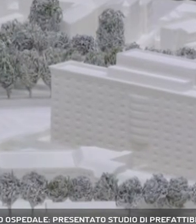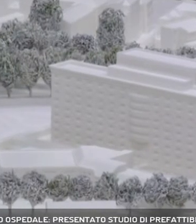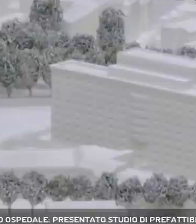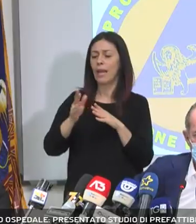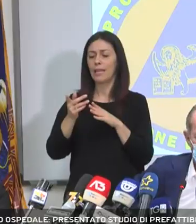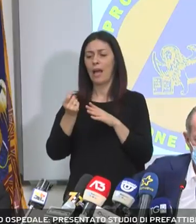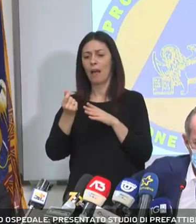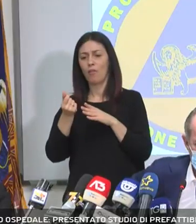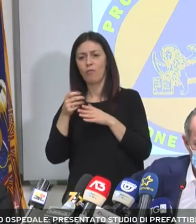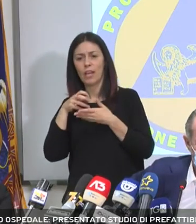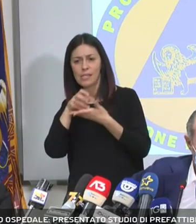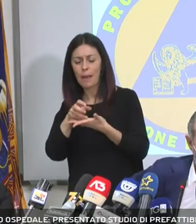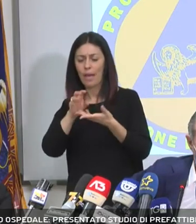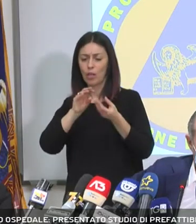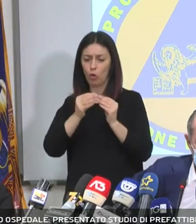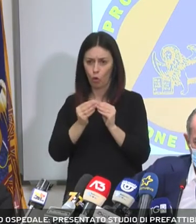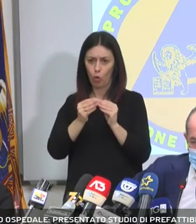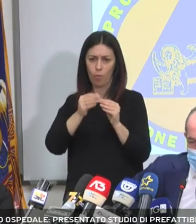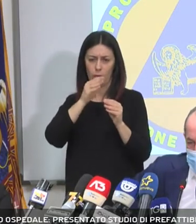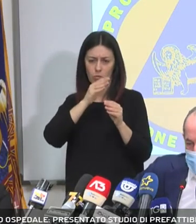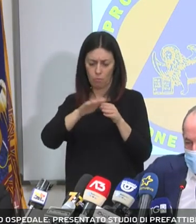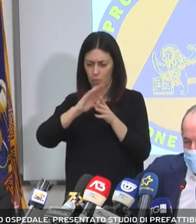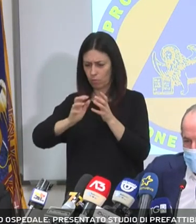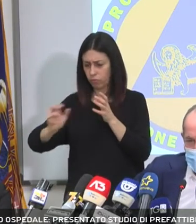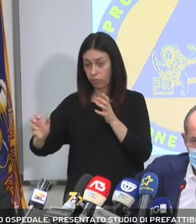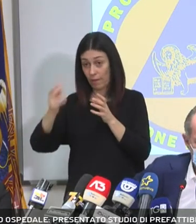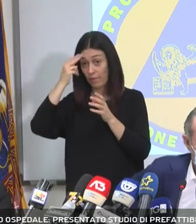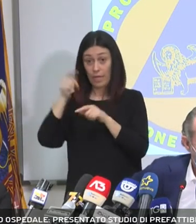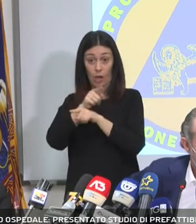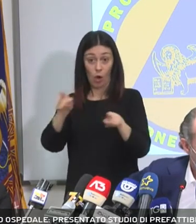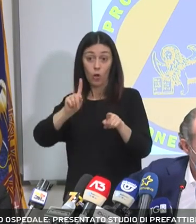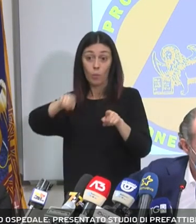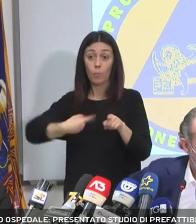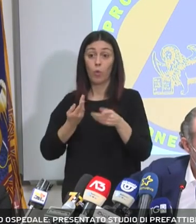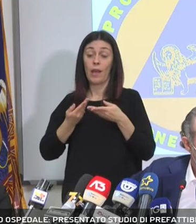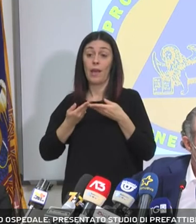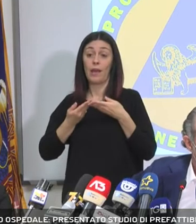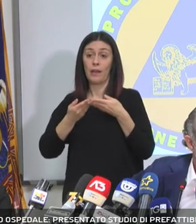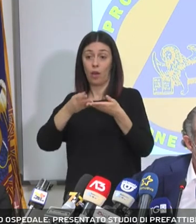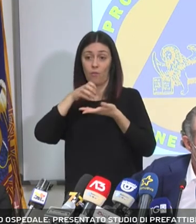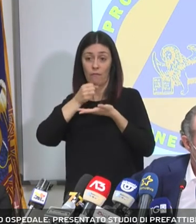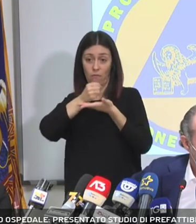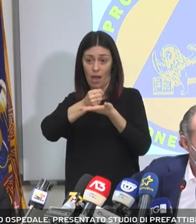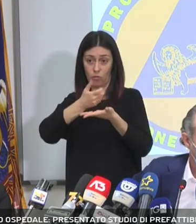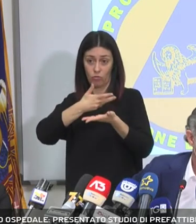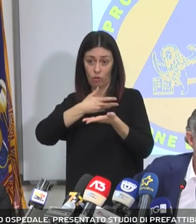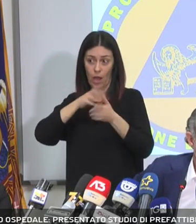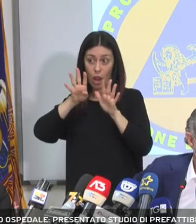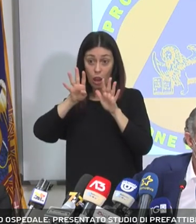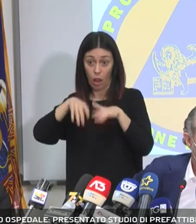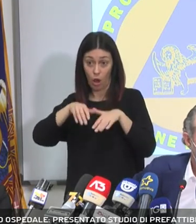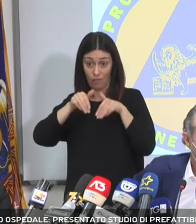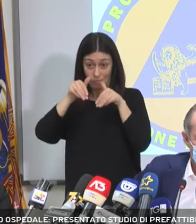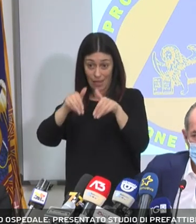chiaro vi ricordo che c'è recovery fund adesso per carità 9 miliardi si basta noi veneti e se ce li danno tutti a noi